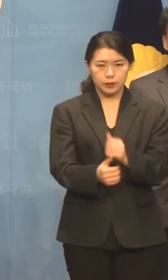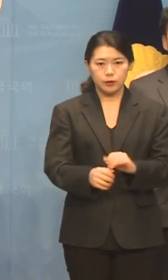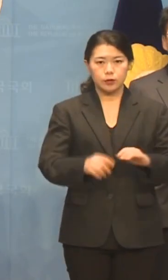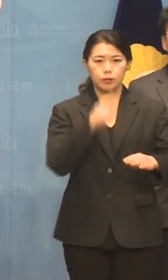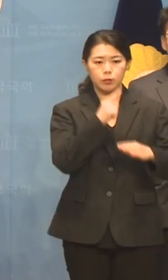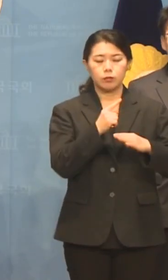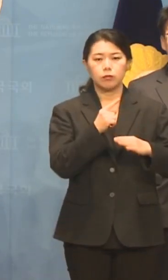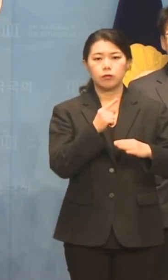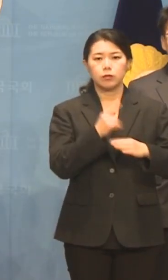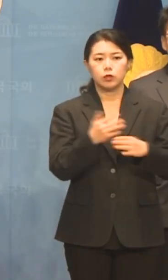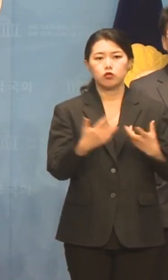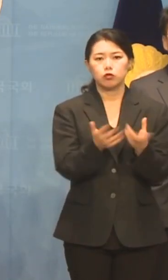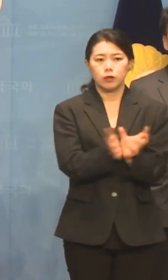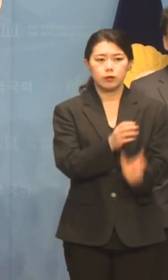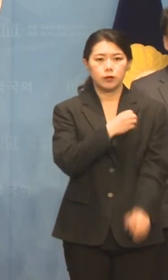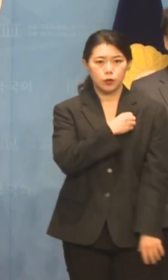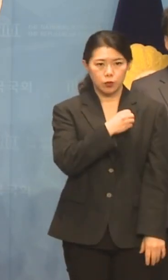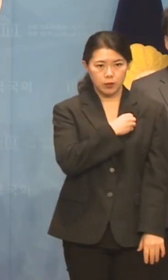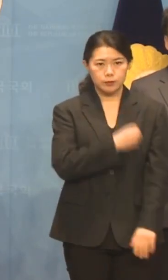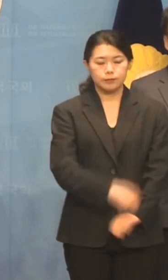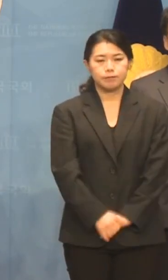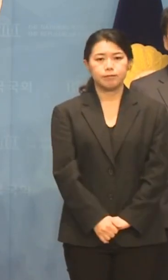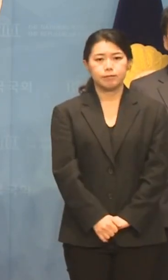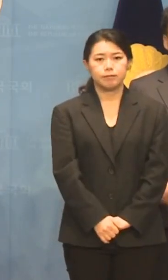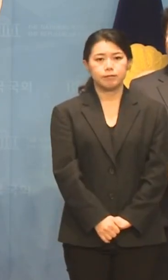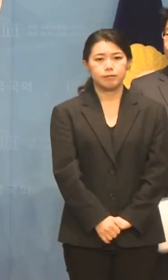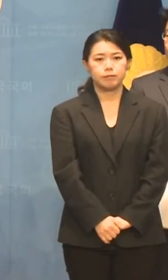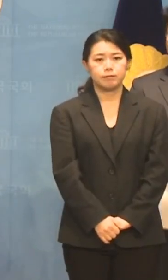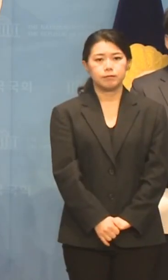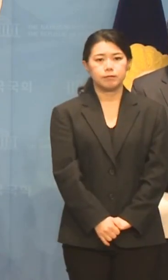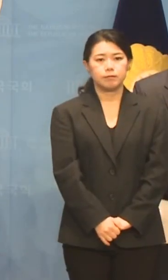농림축산식품해양수산위원회 소속 더불어민주당 위원 일동.